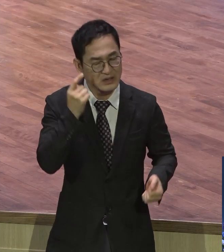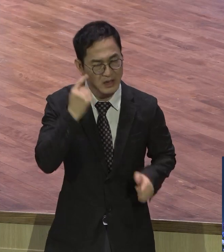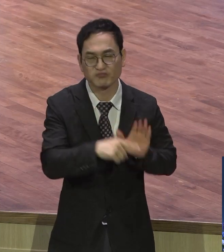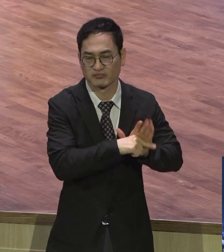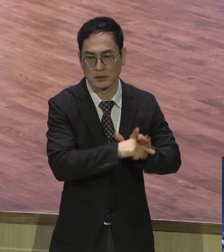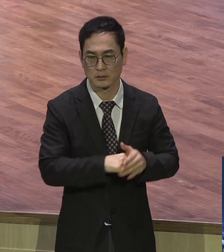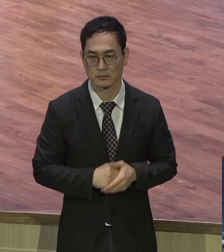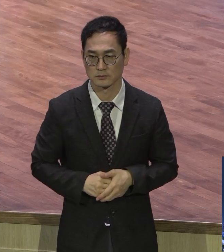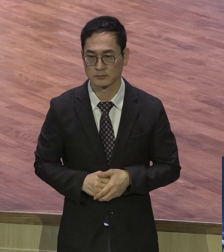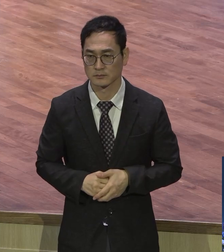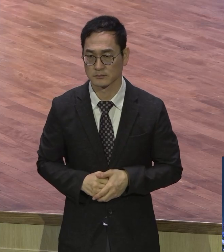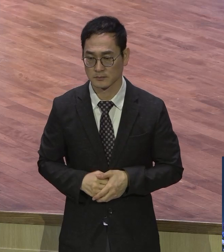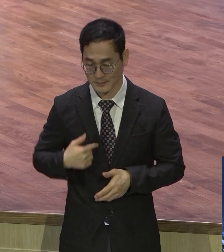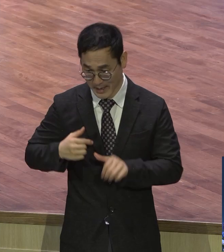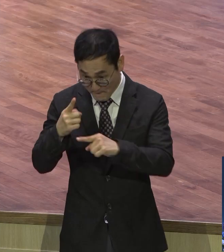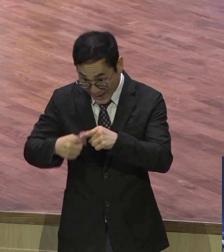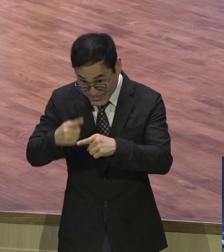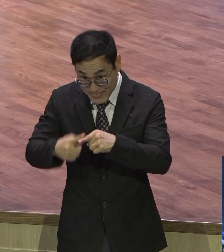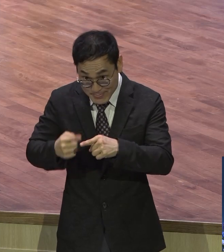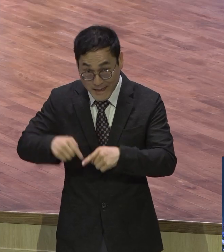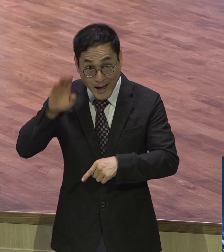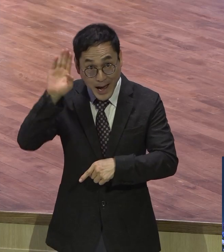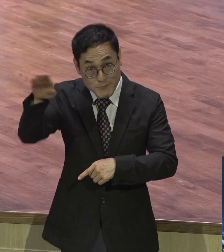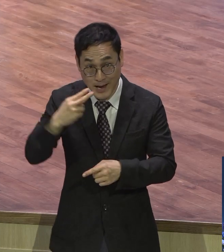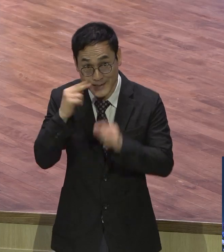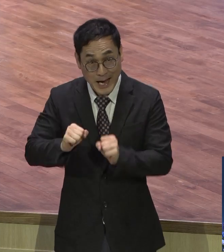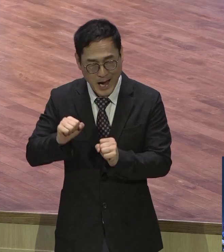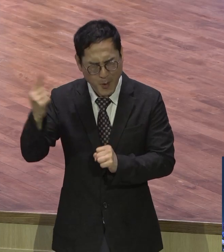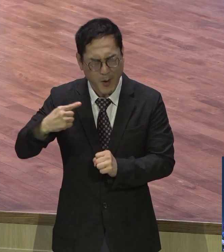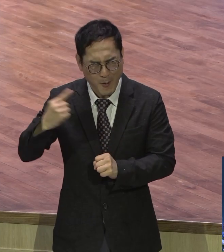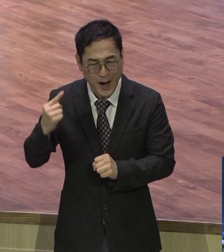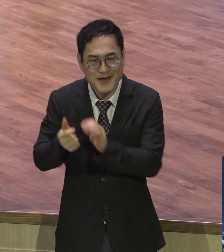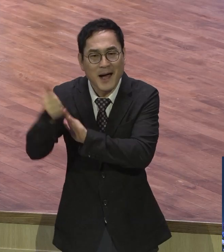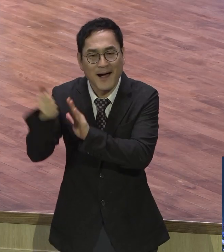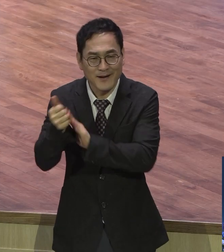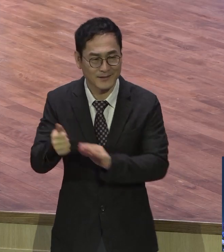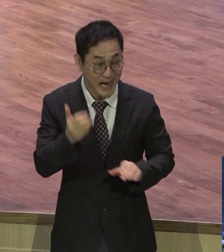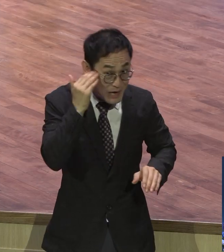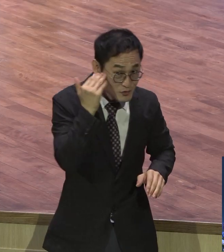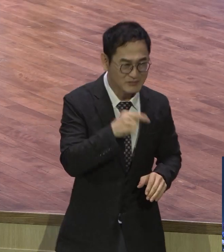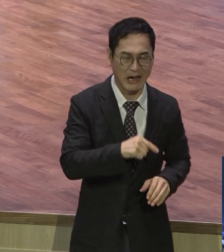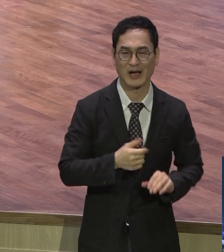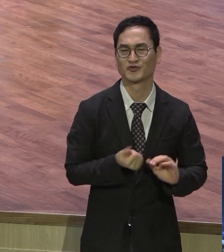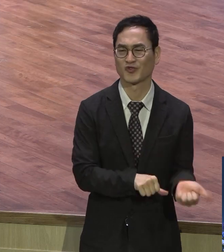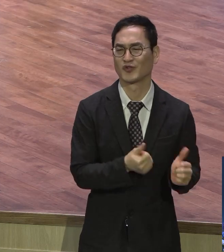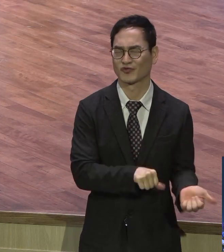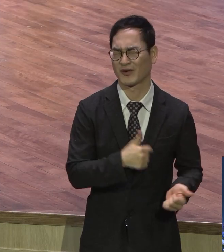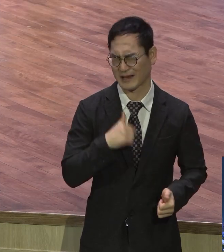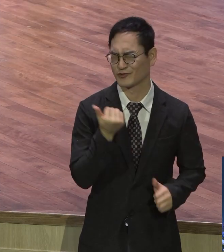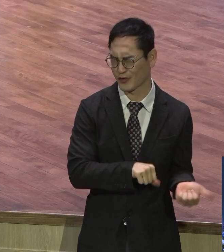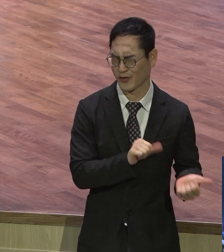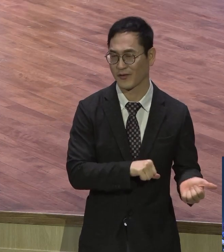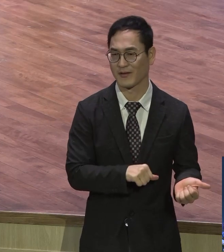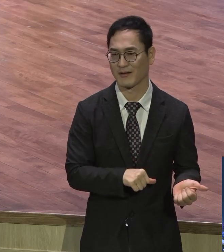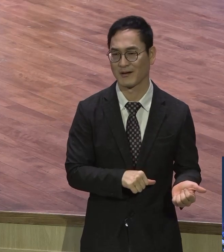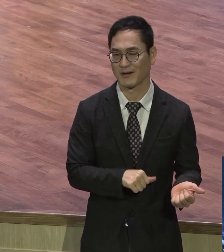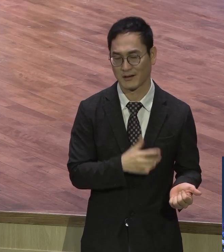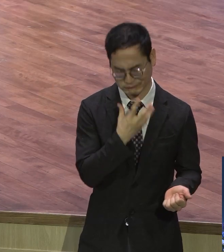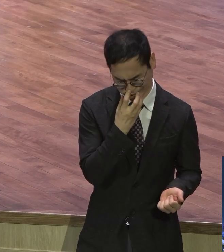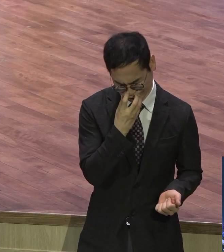사람들은 아 나 50% 산다니까 희망이 있다. 한국 여자들은 그렇게 한대요. 죽을 것 준비하고 걱정한대요.